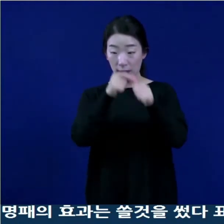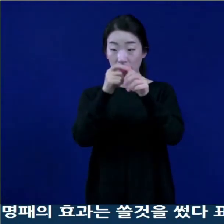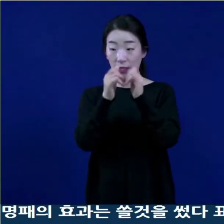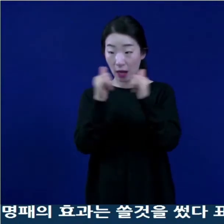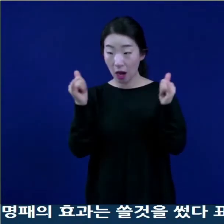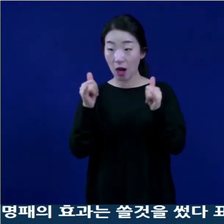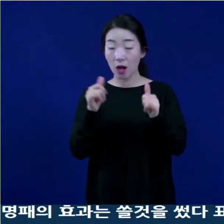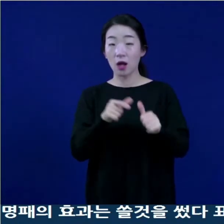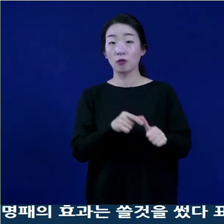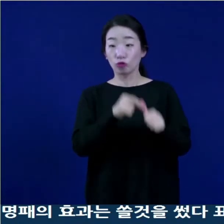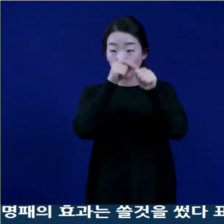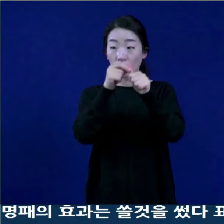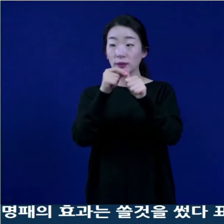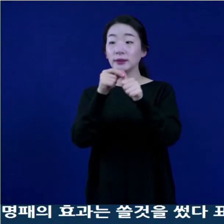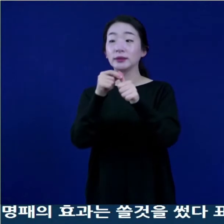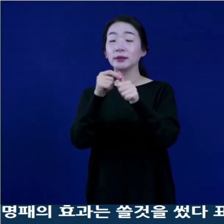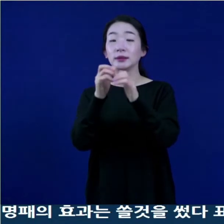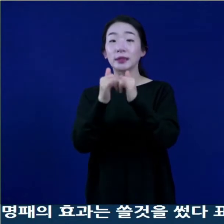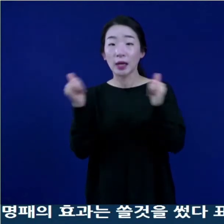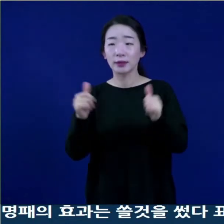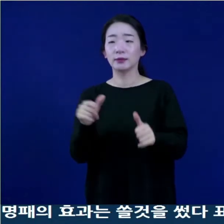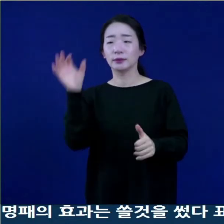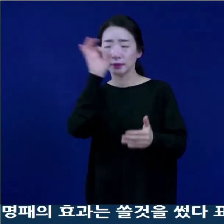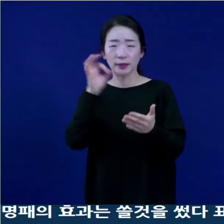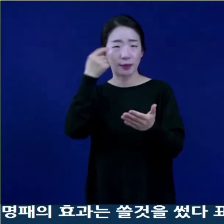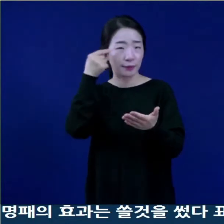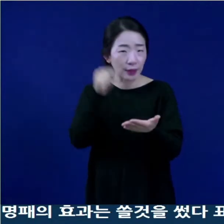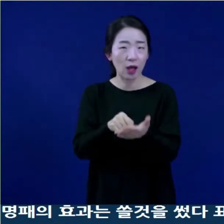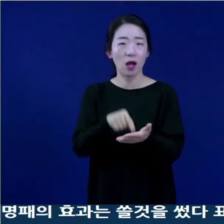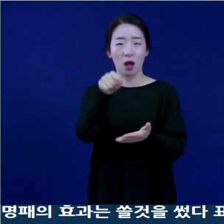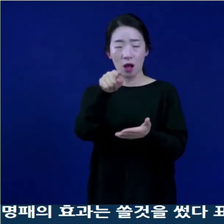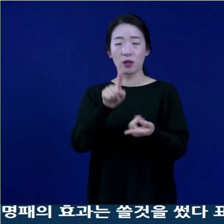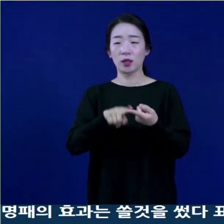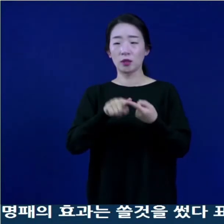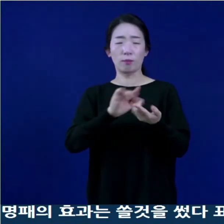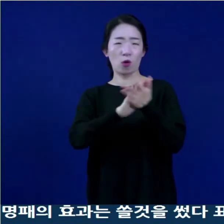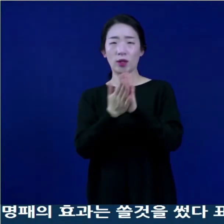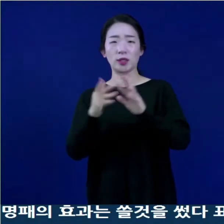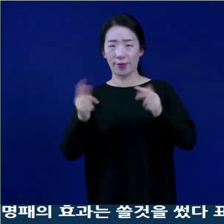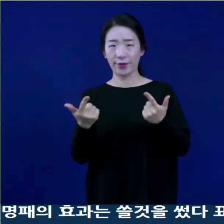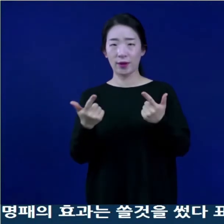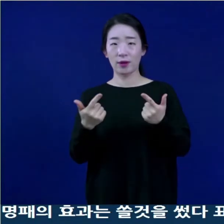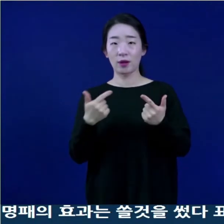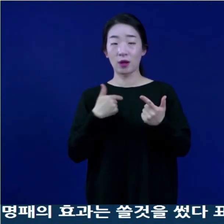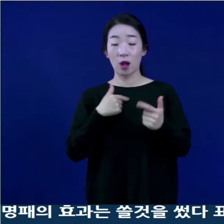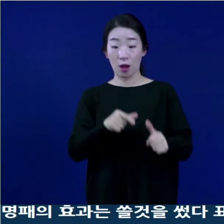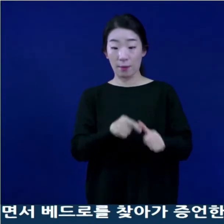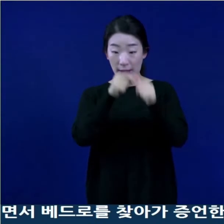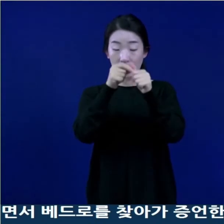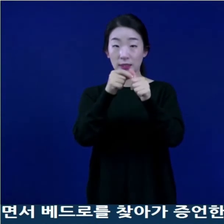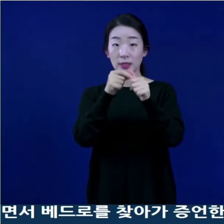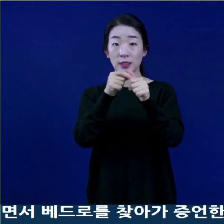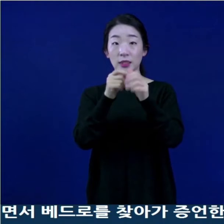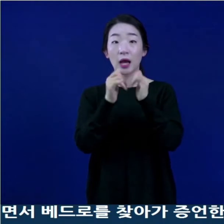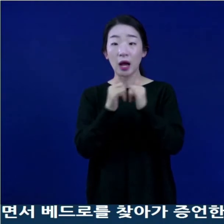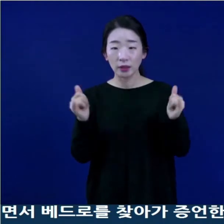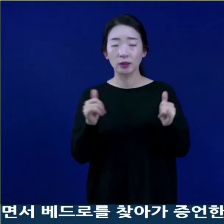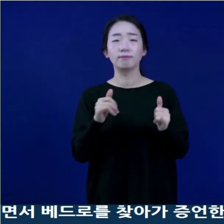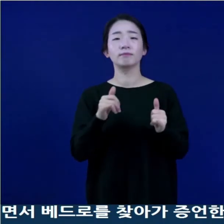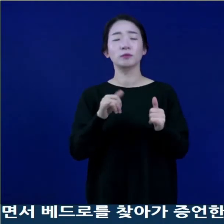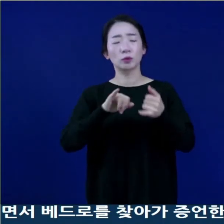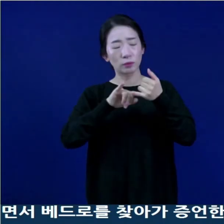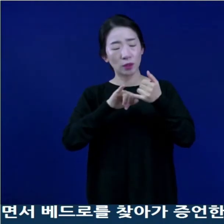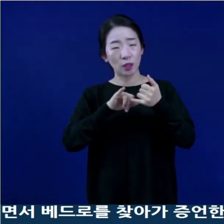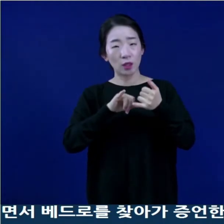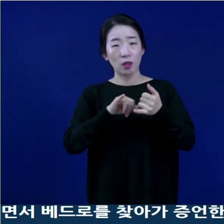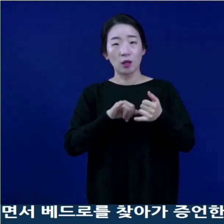확정된 것이다. 메시아를 찾았다는 이 사실은 변화되지 않는다 라는 뜻이죠. 메시아는 틀림없는 분이다, 이것을 선포하는 것이죠.